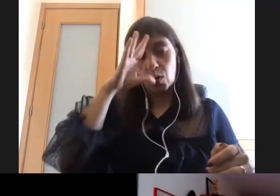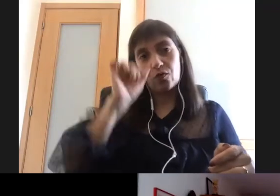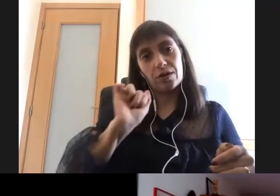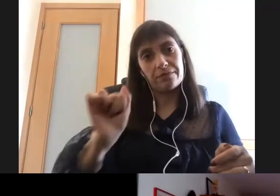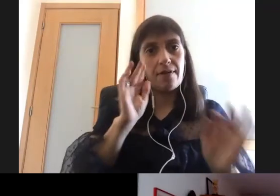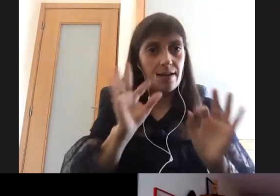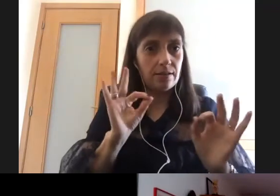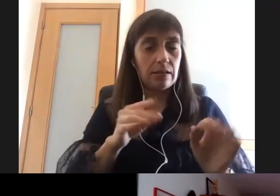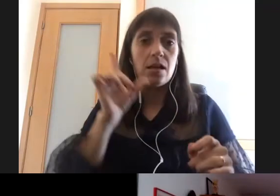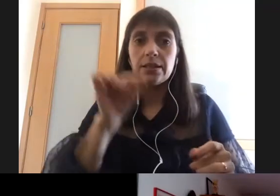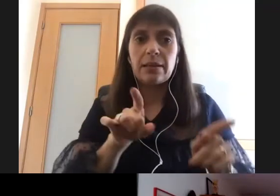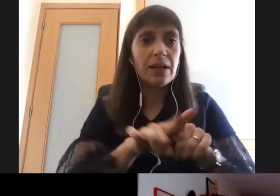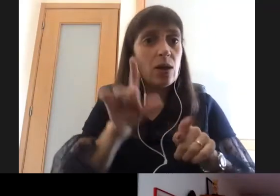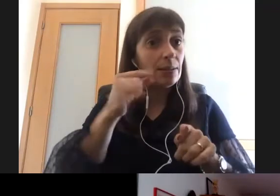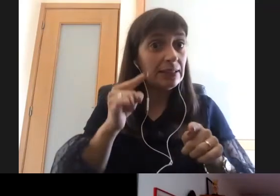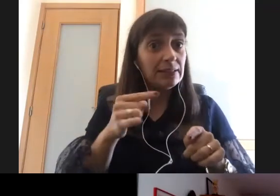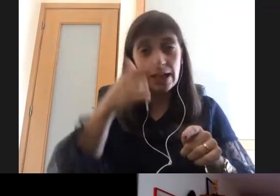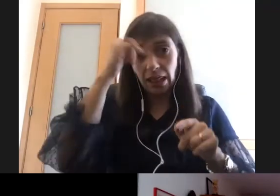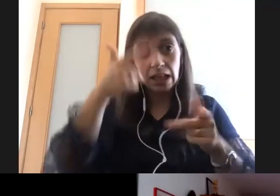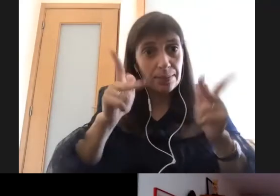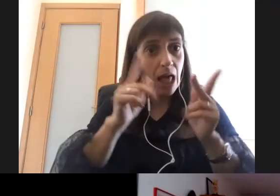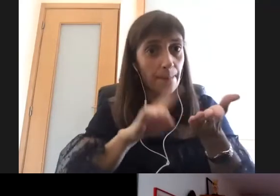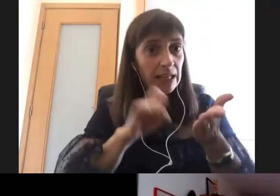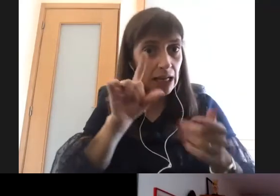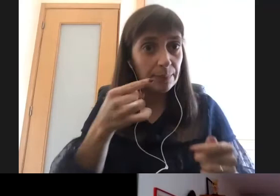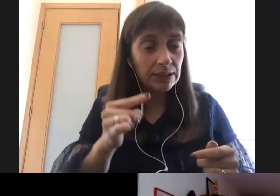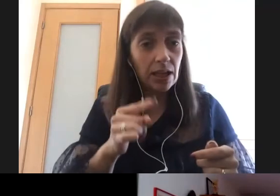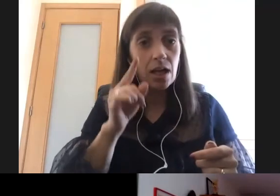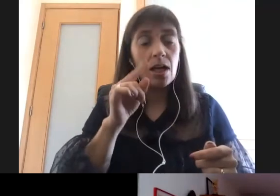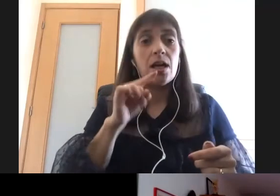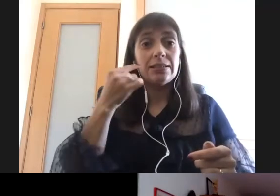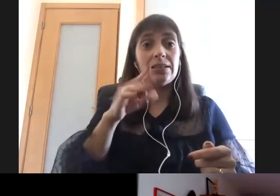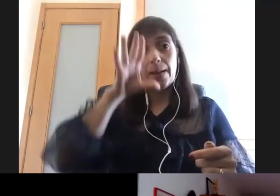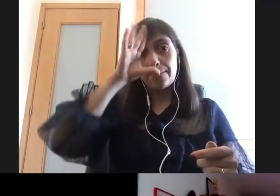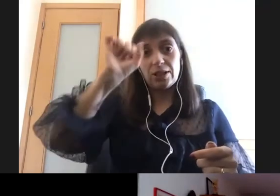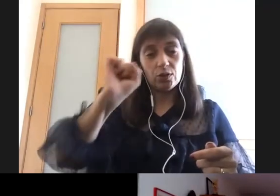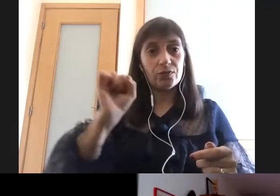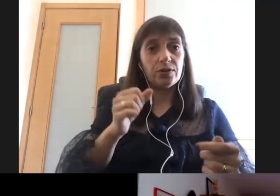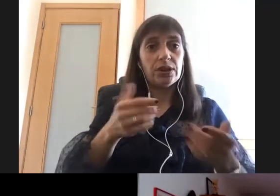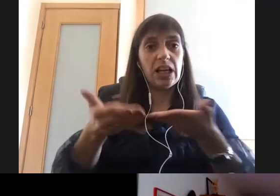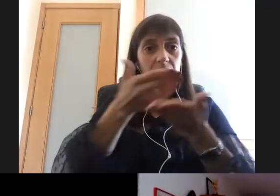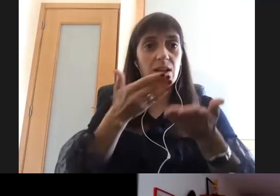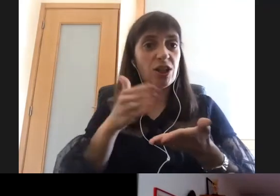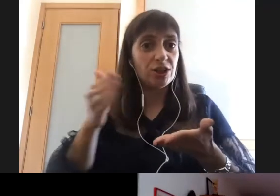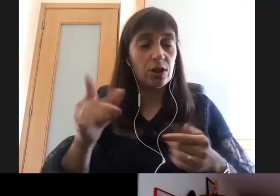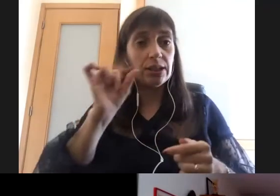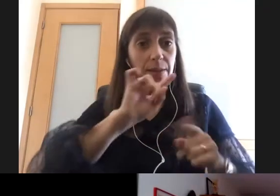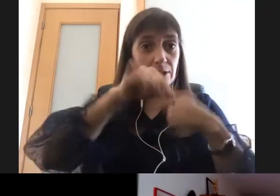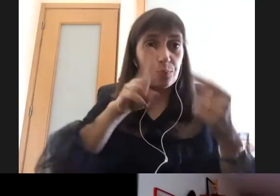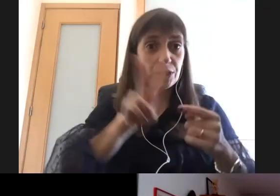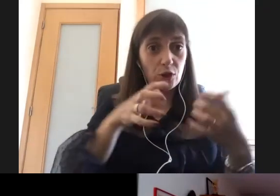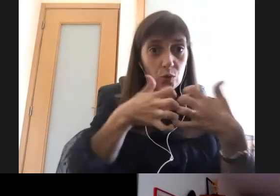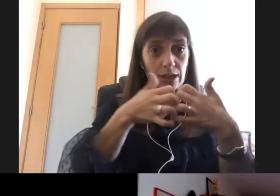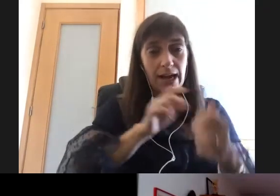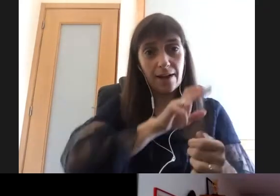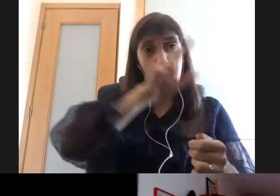Assim como ele tinha liberais americanos, Oswaldo Aranha, que foi seu ministro das Relações Exteriores e que, depois da Segunda Guerra, foi para a